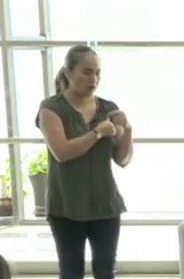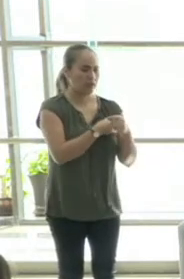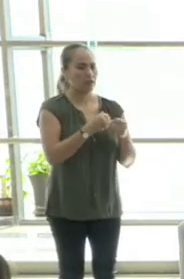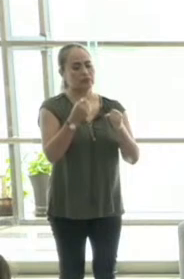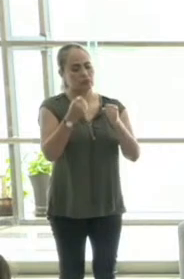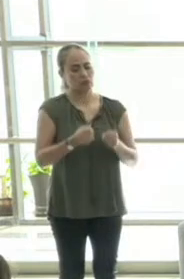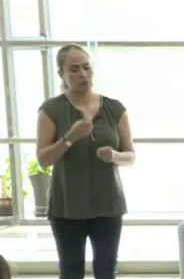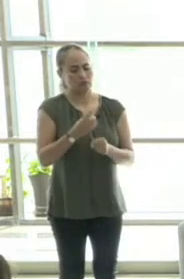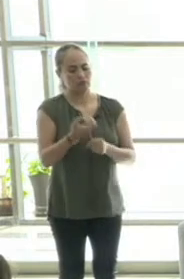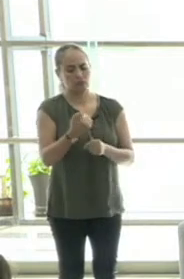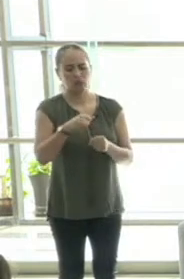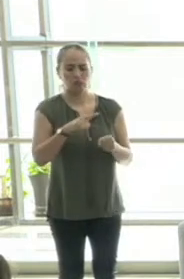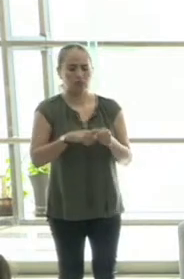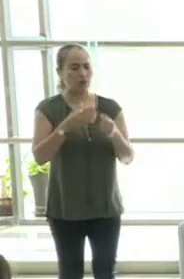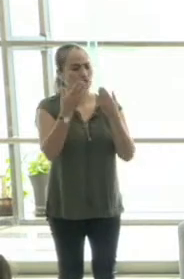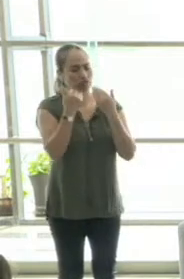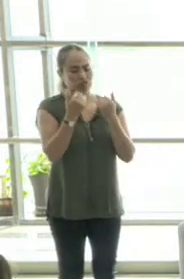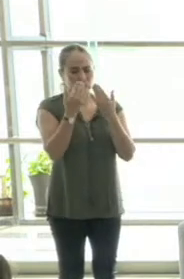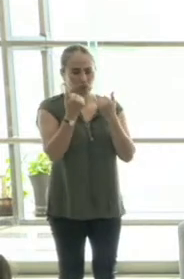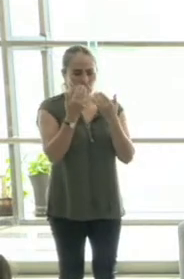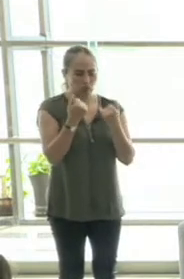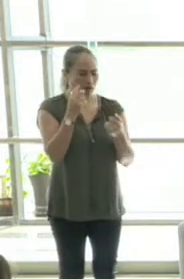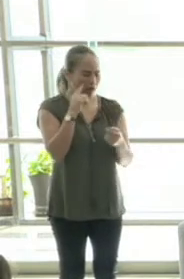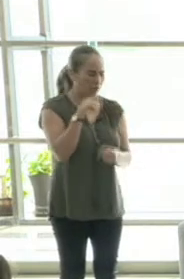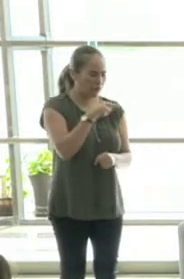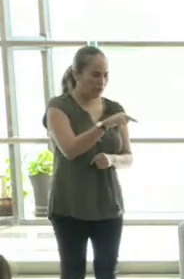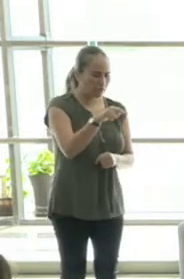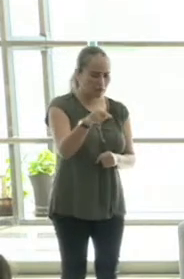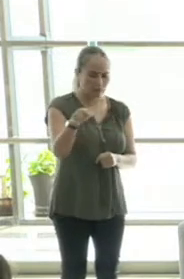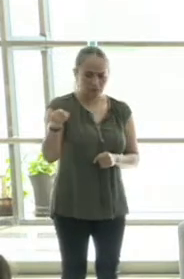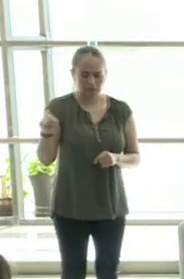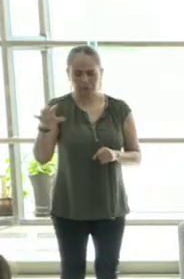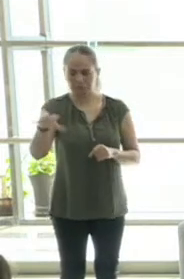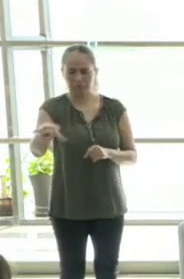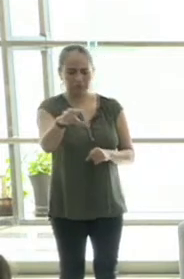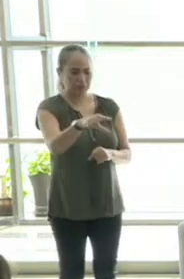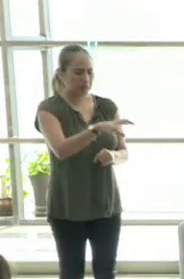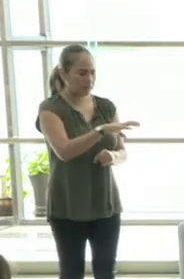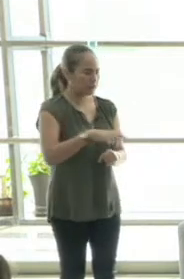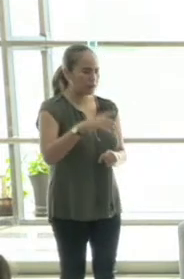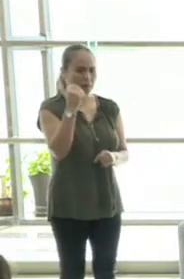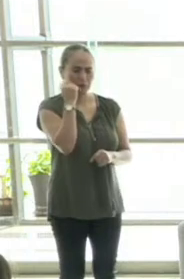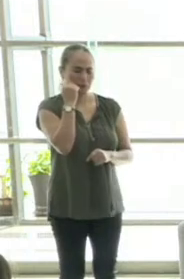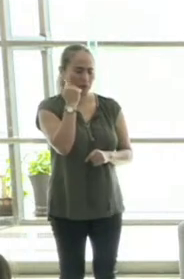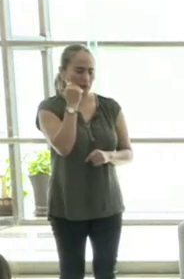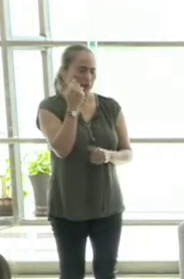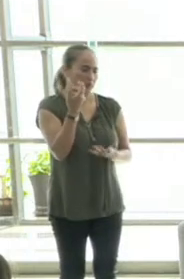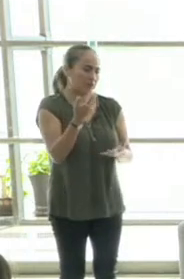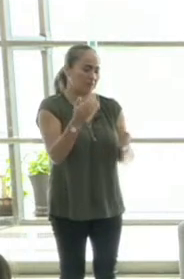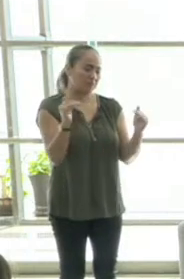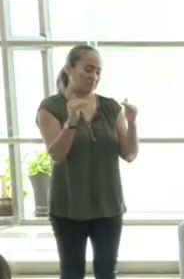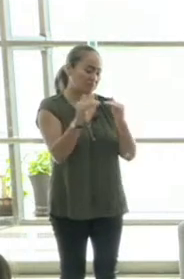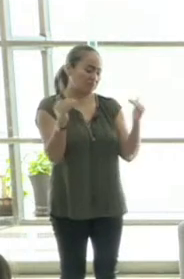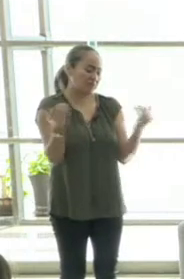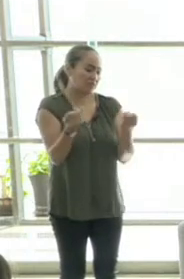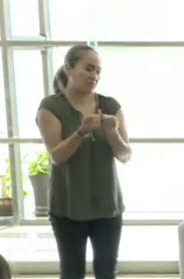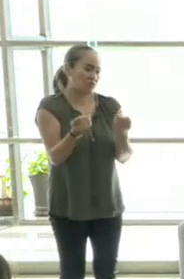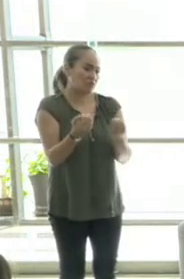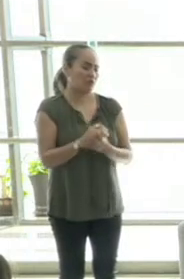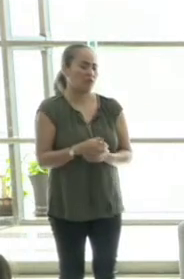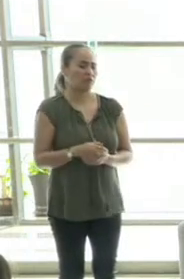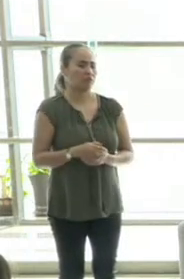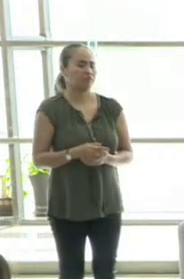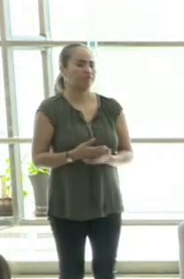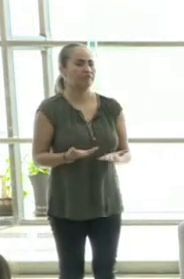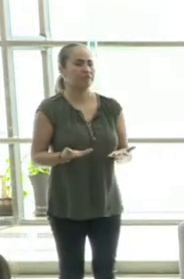entonces bueno si hay como como constante sea el área en el que se empeñe con sus diferencias Por supuesto que en ciencia y